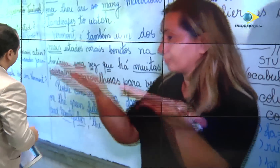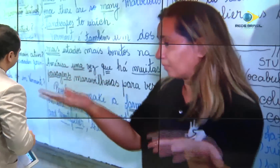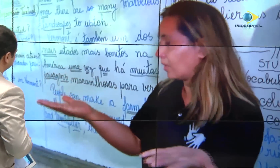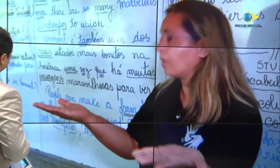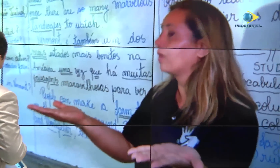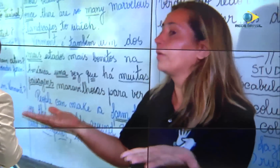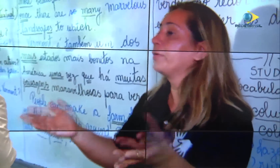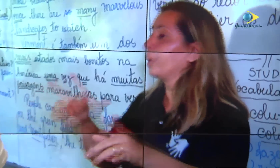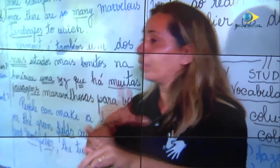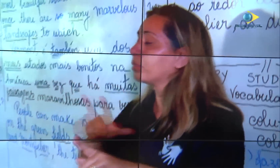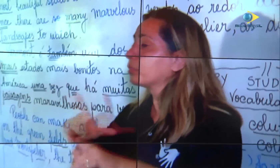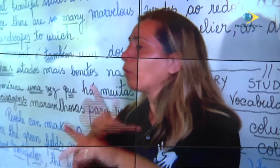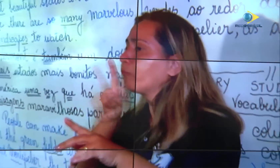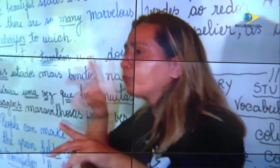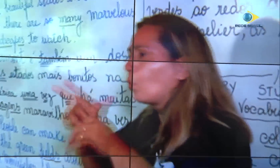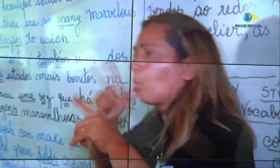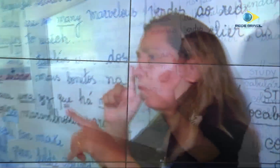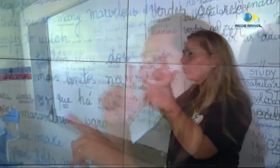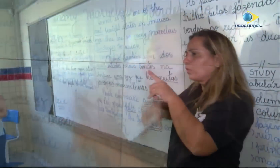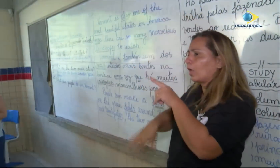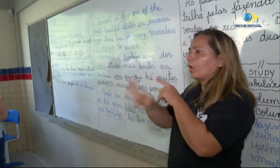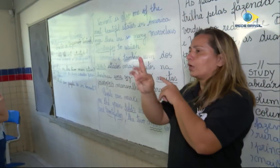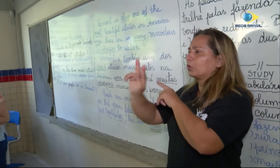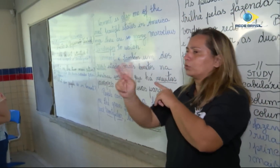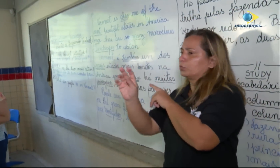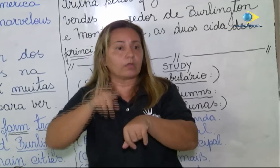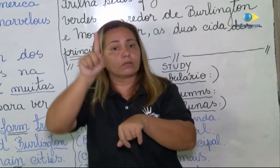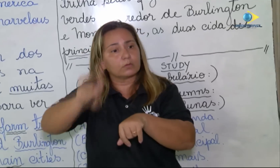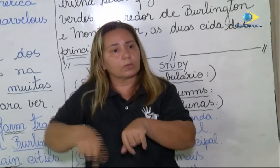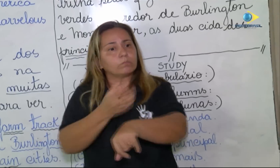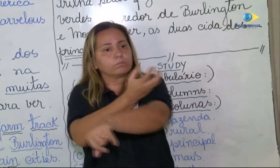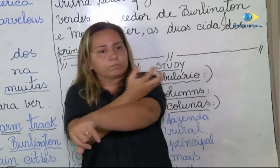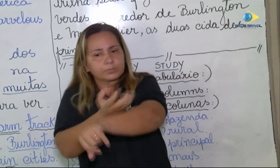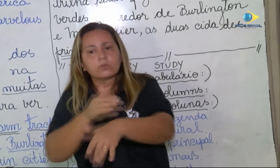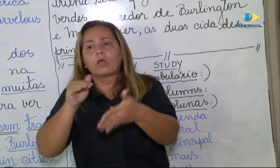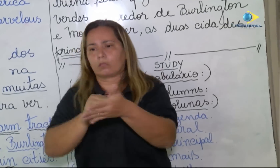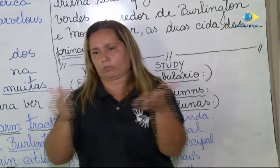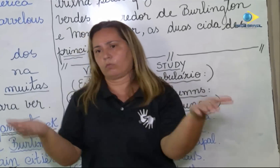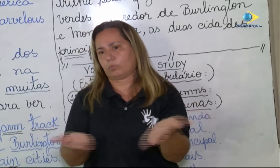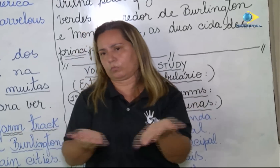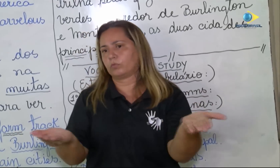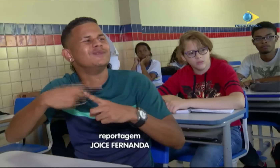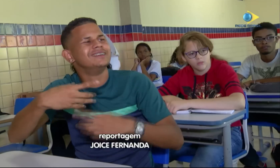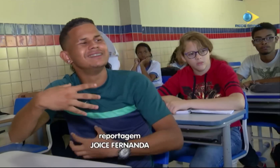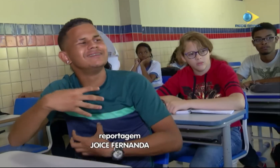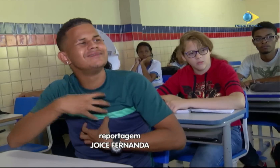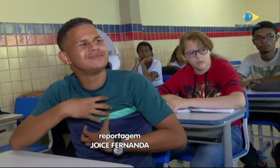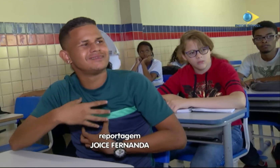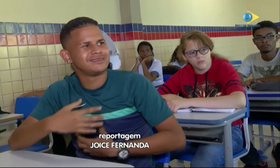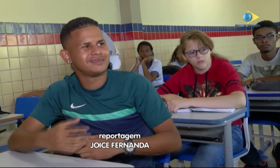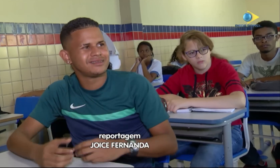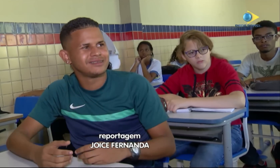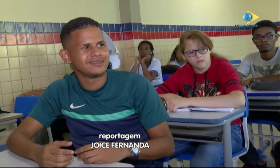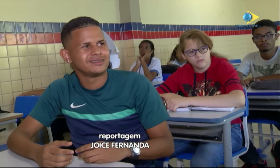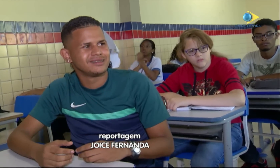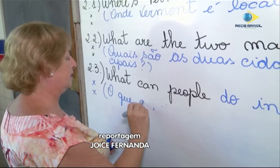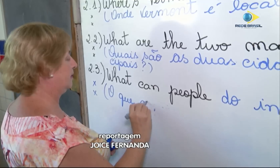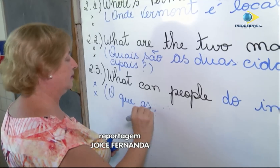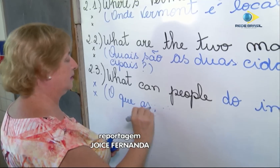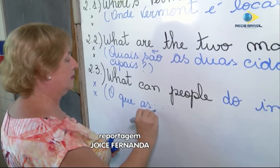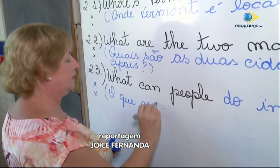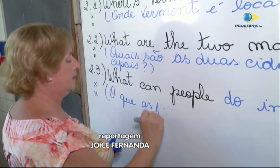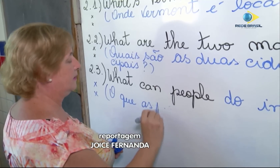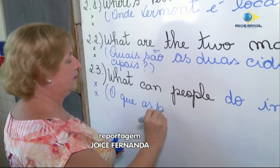A intérprete de Libras, a língua brasileira de sinais, é quem entrega que a sala de aula possui alguns alunos surdos.